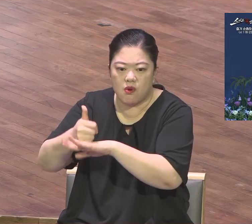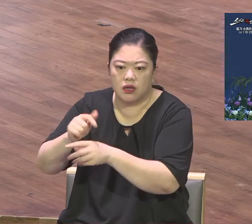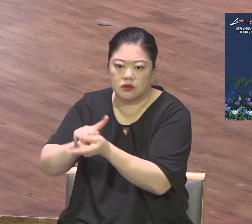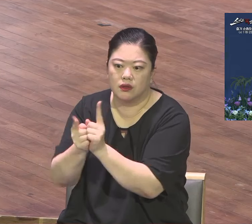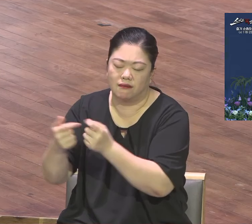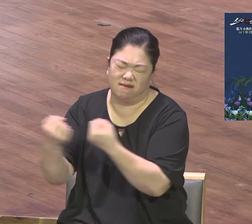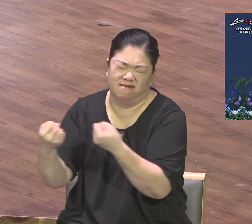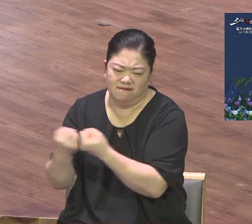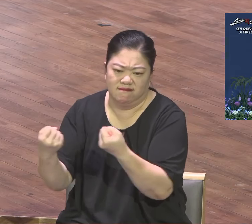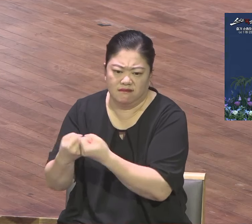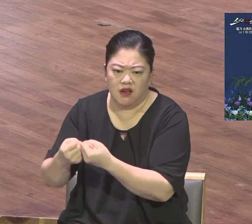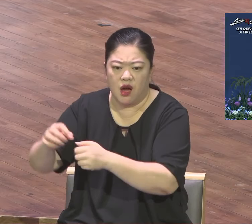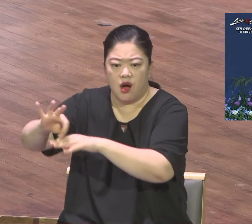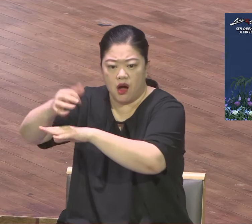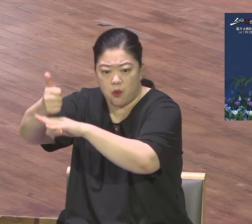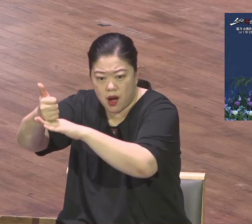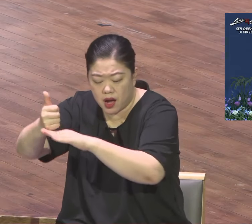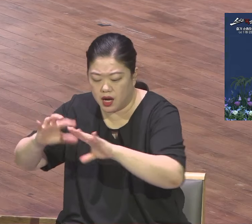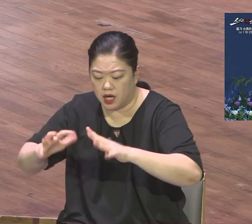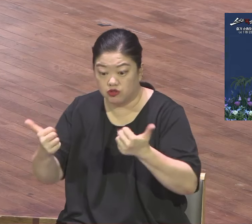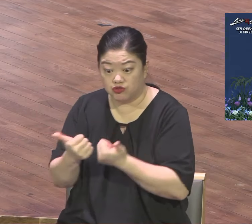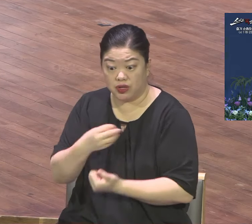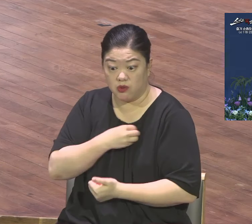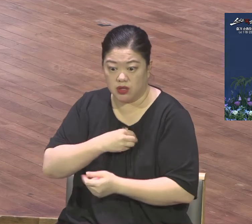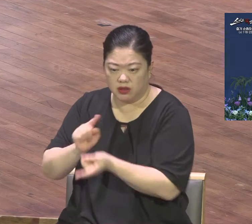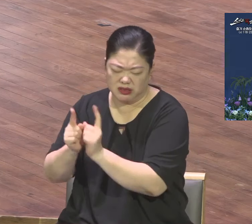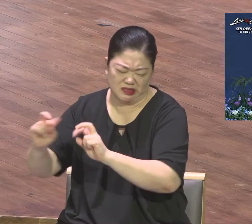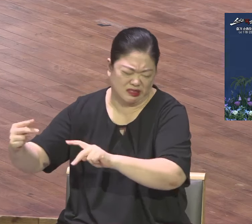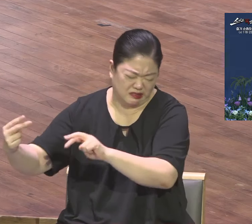국가 위정자들이 서로 자기 밖을 챙기기